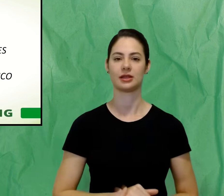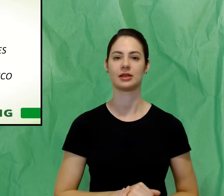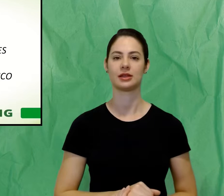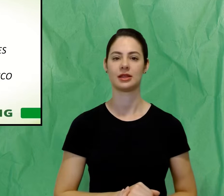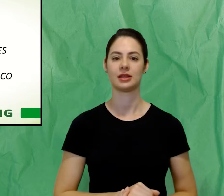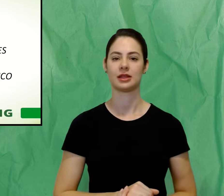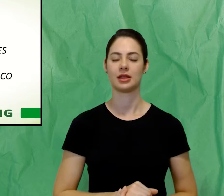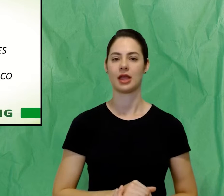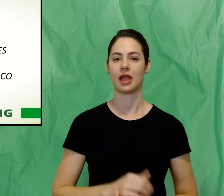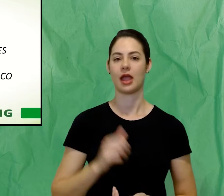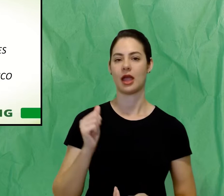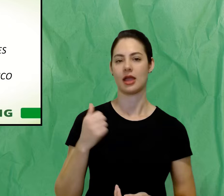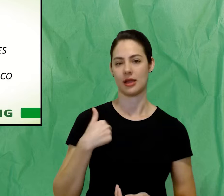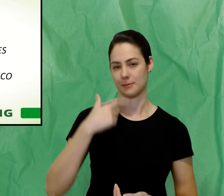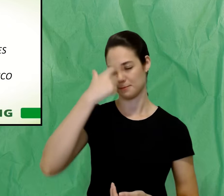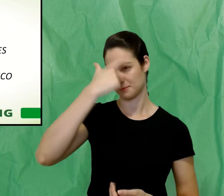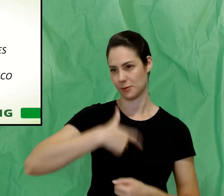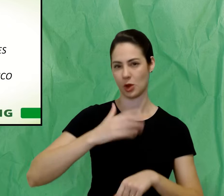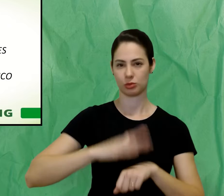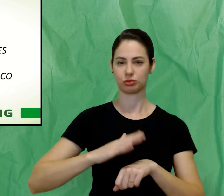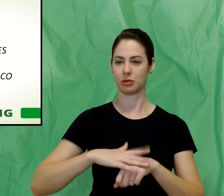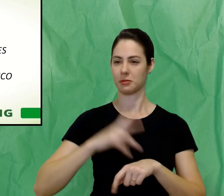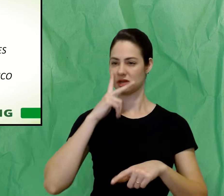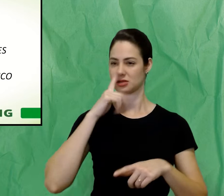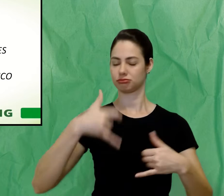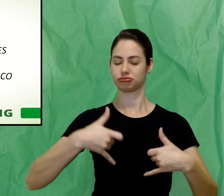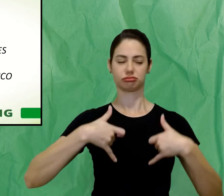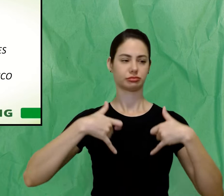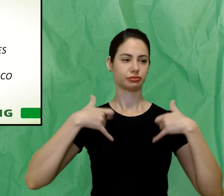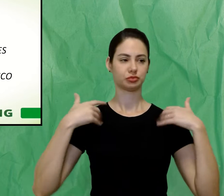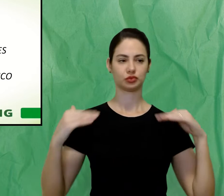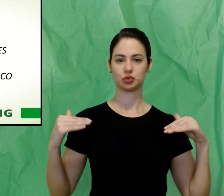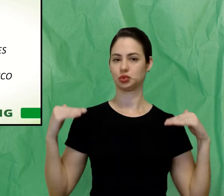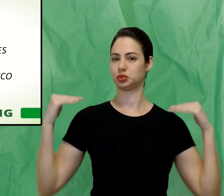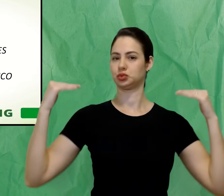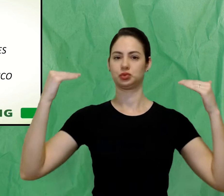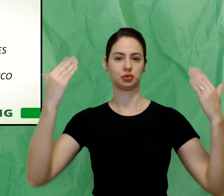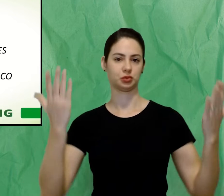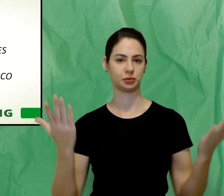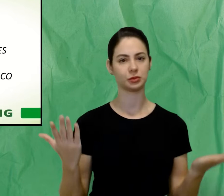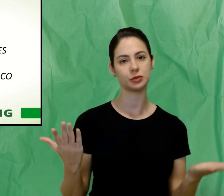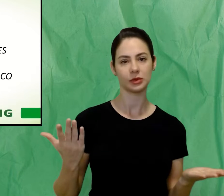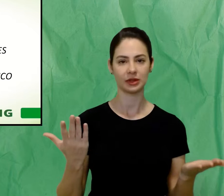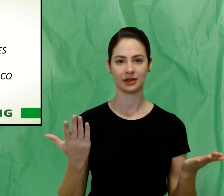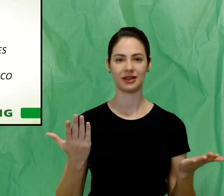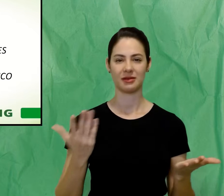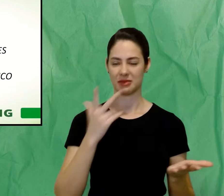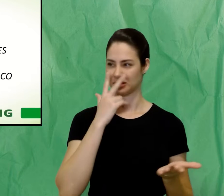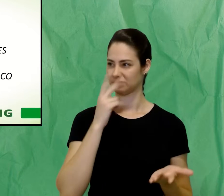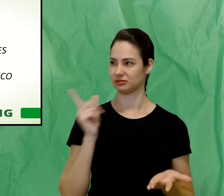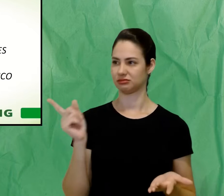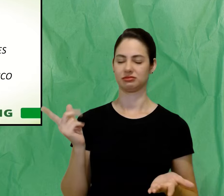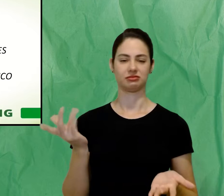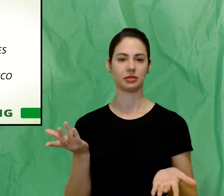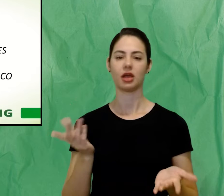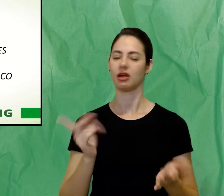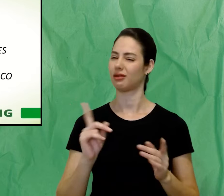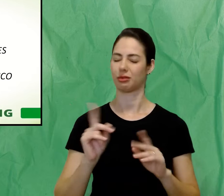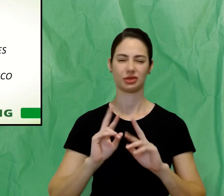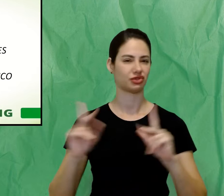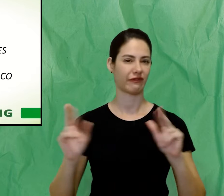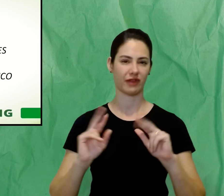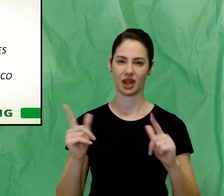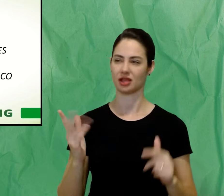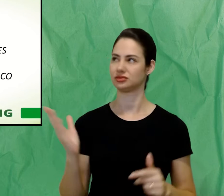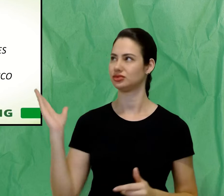autopromoção seja algo relacionado à soberba, ao envaidecimento. Tá? A autopromoção é